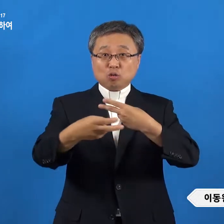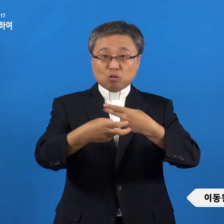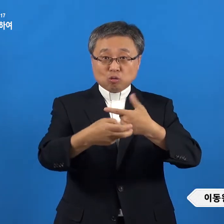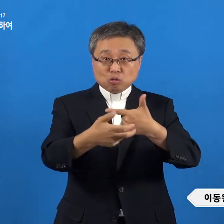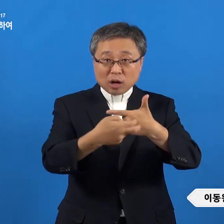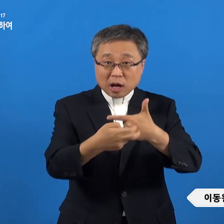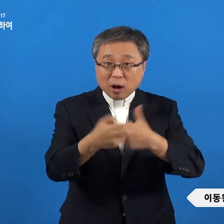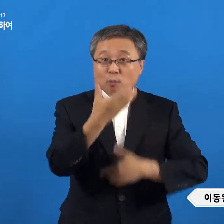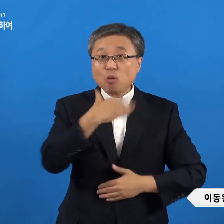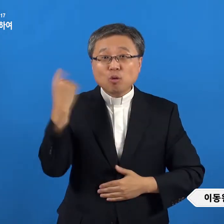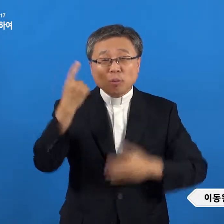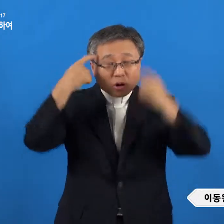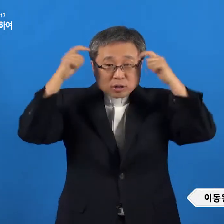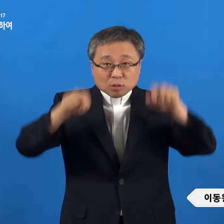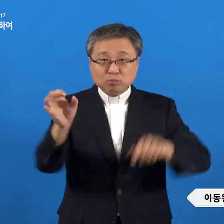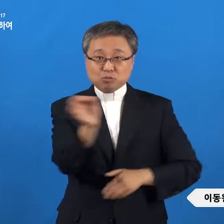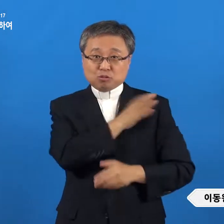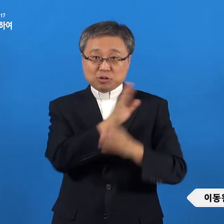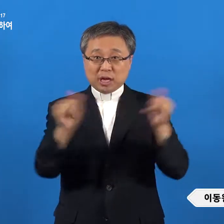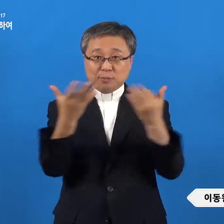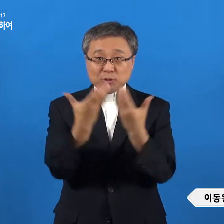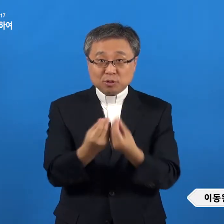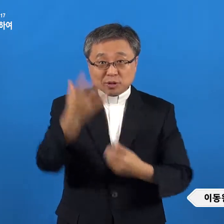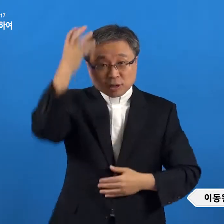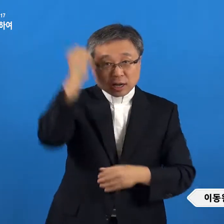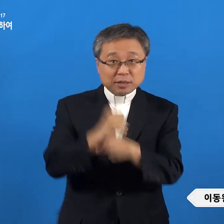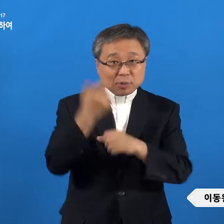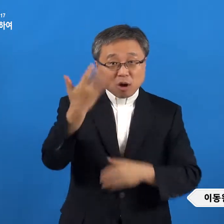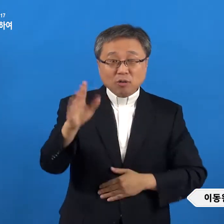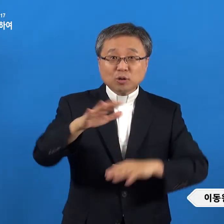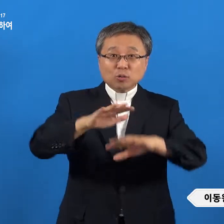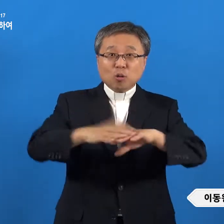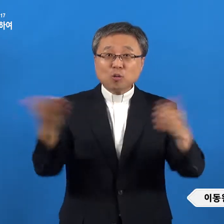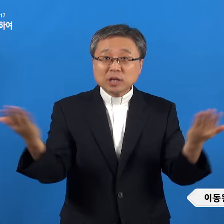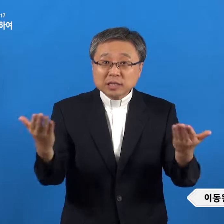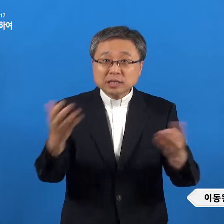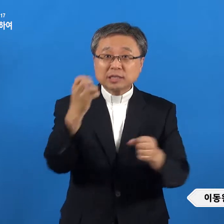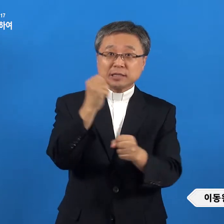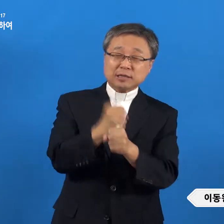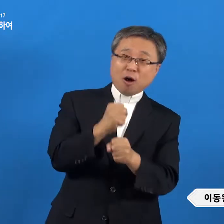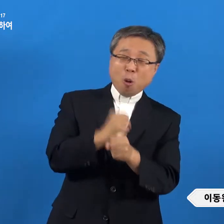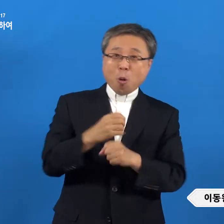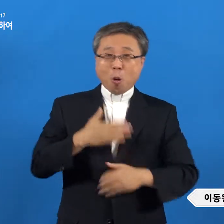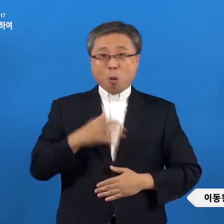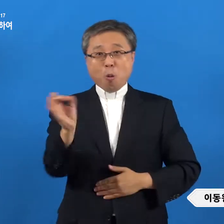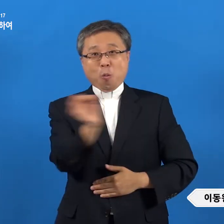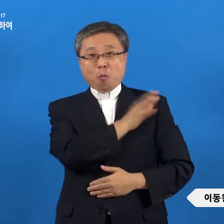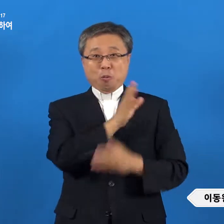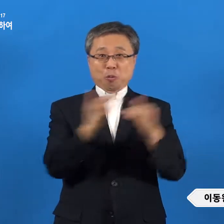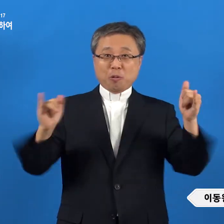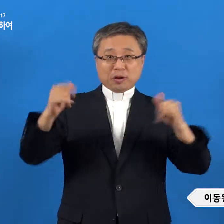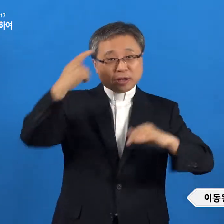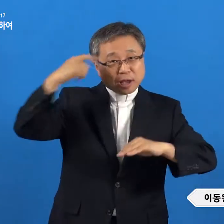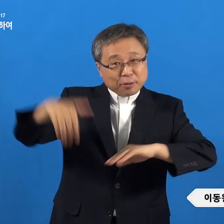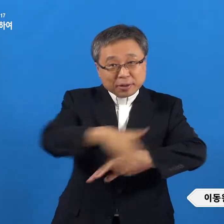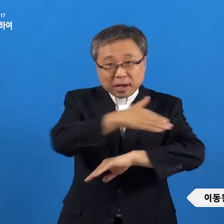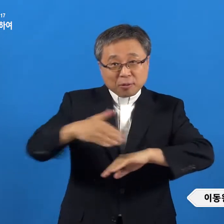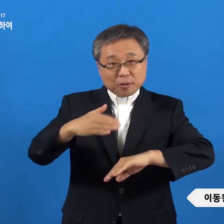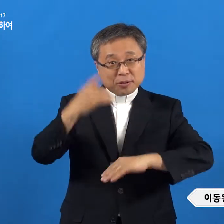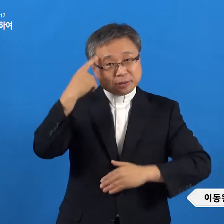비유를 기억하시죠? 네, 어떤 농사짓는 부자가 그가 계획하고 예상했던 대로